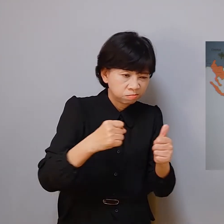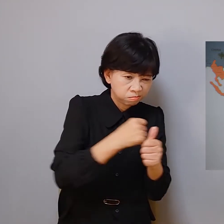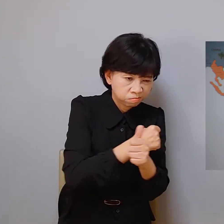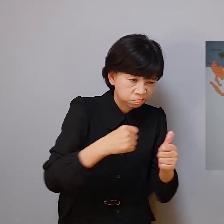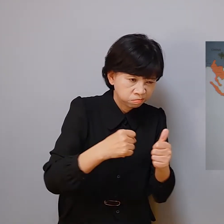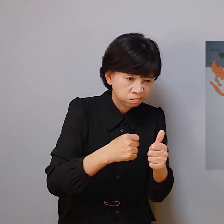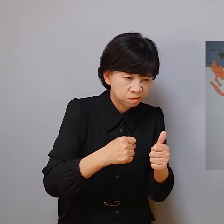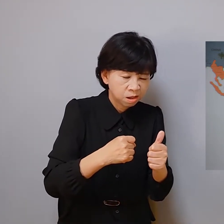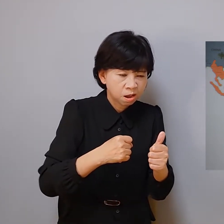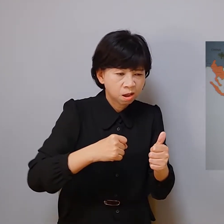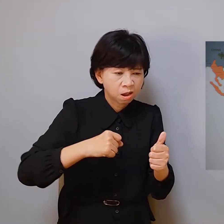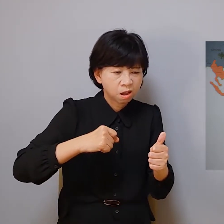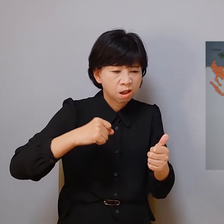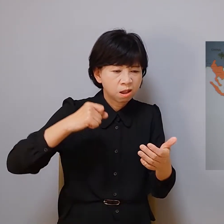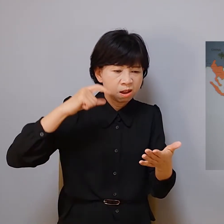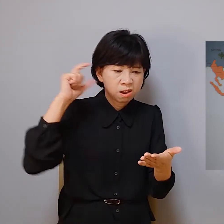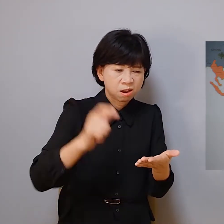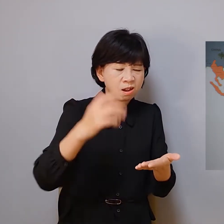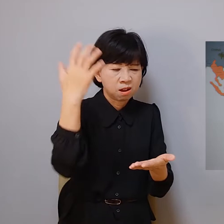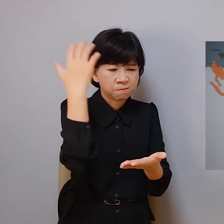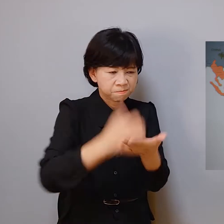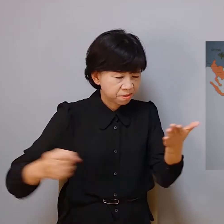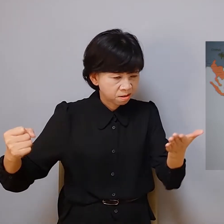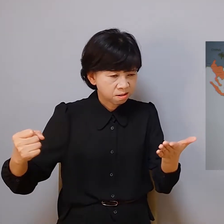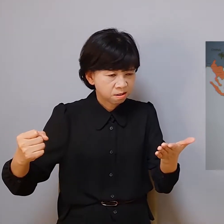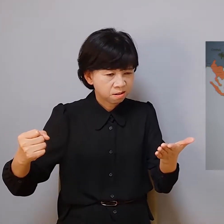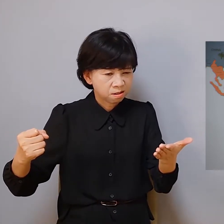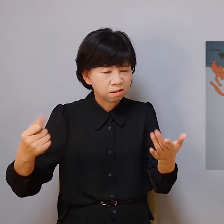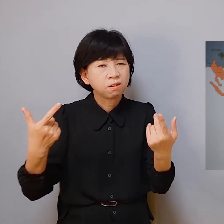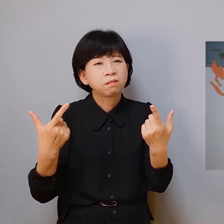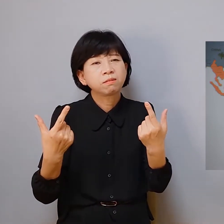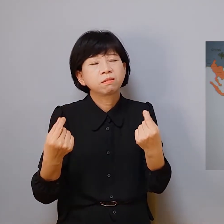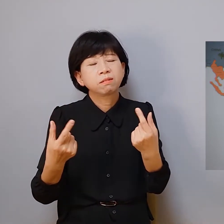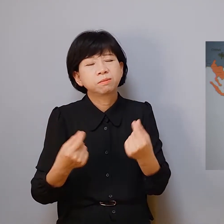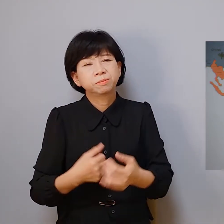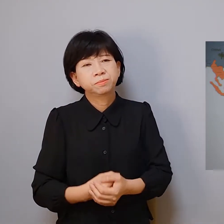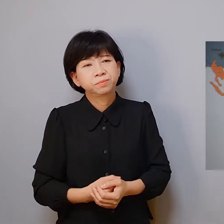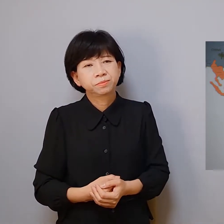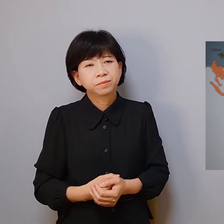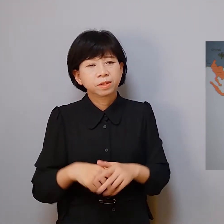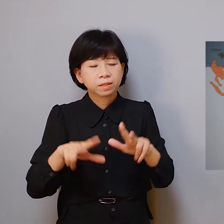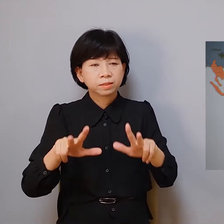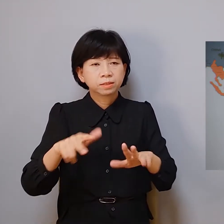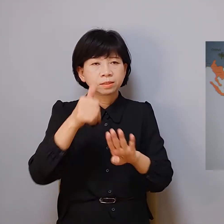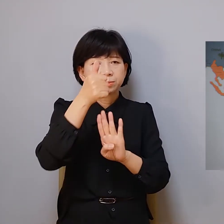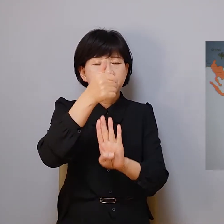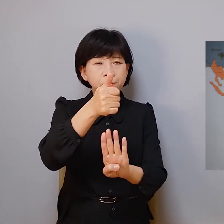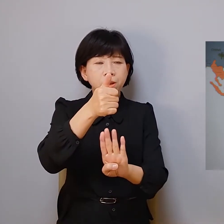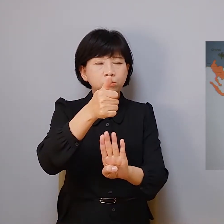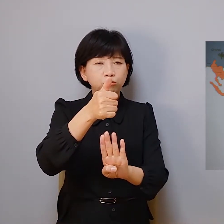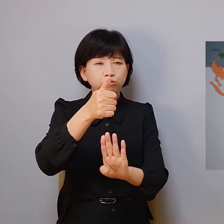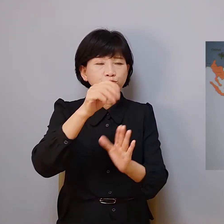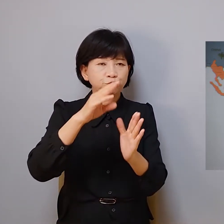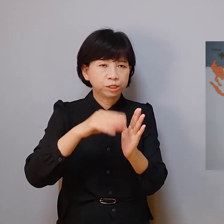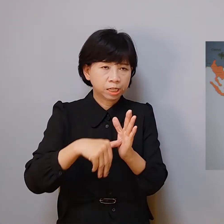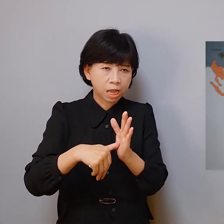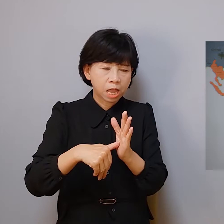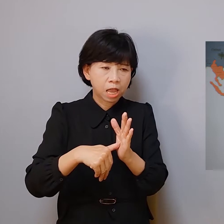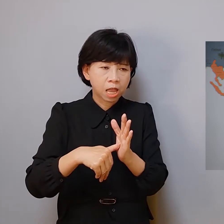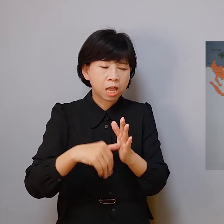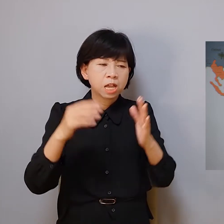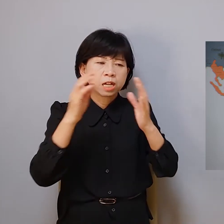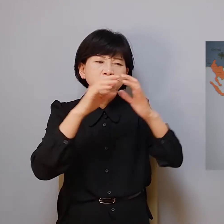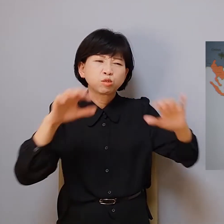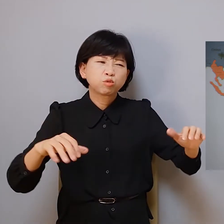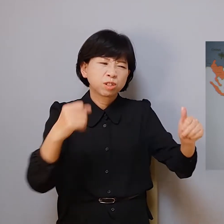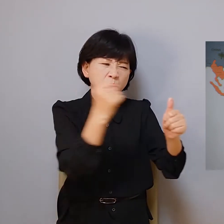폭행을 행사하다라는 의미입니다. 무슨 말일까? 지금 하박국 시대는요, 이웃에게